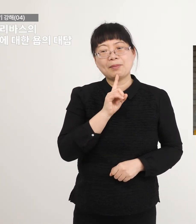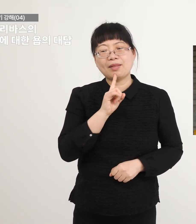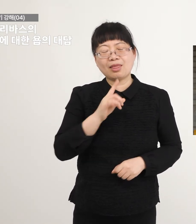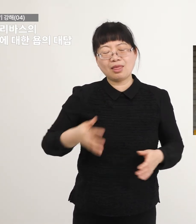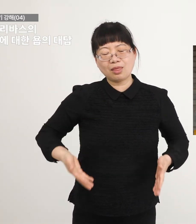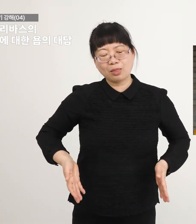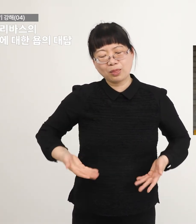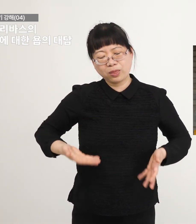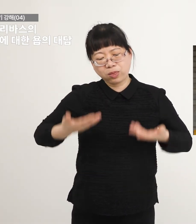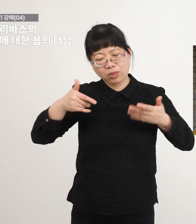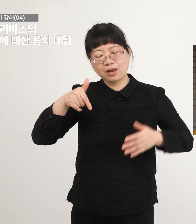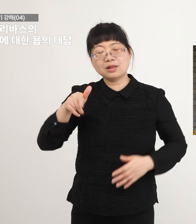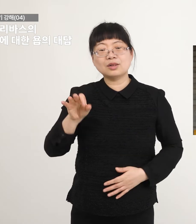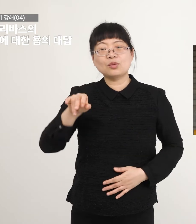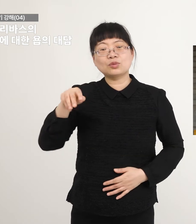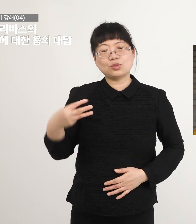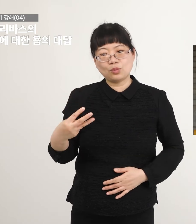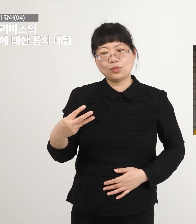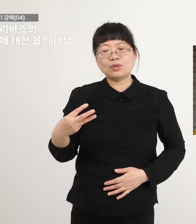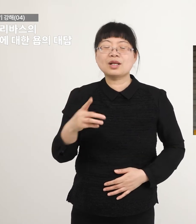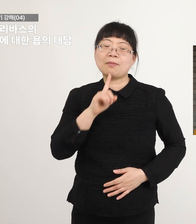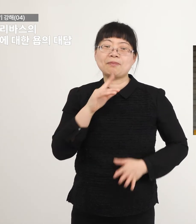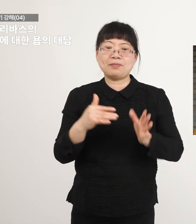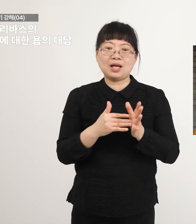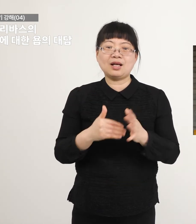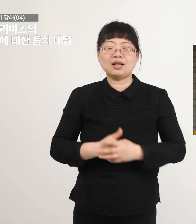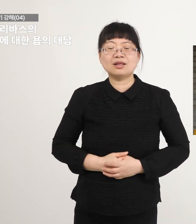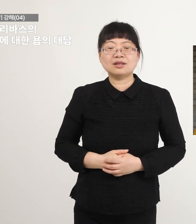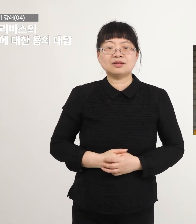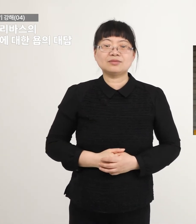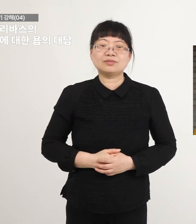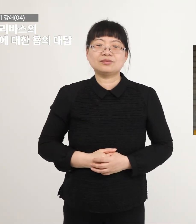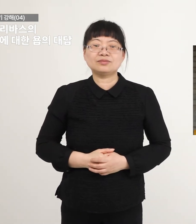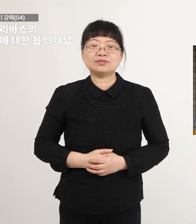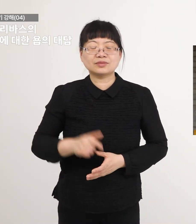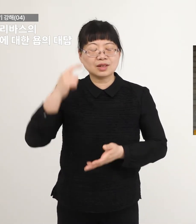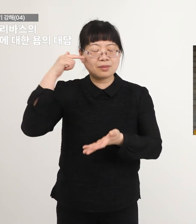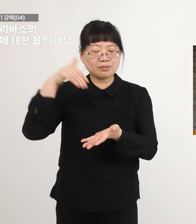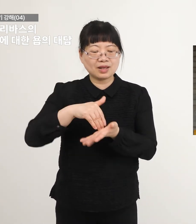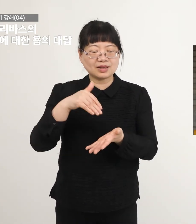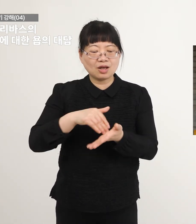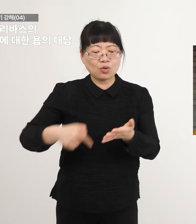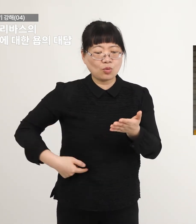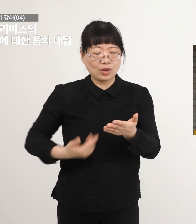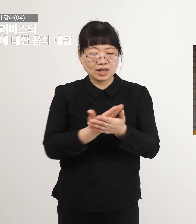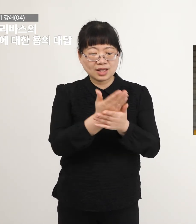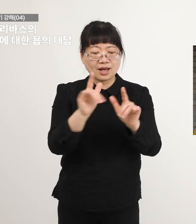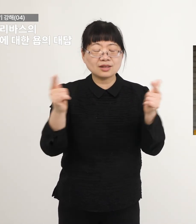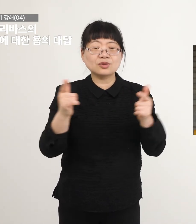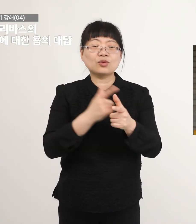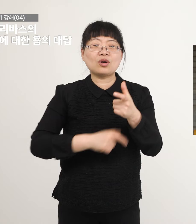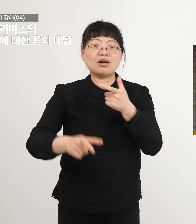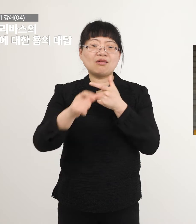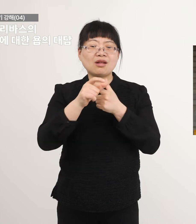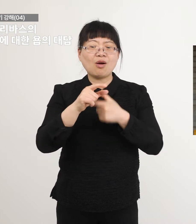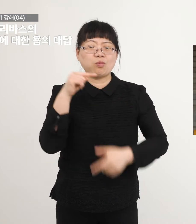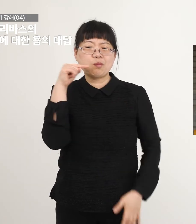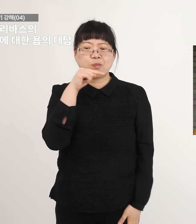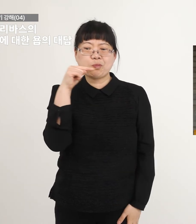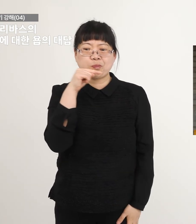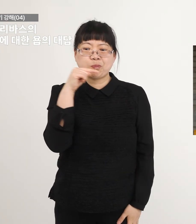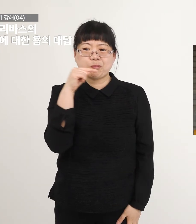경솔했다. 이것은 반성과 회개의 차원이 아닌 더